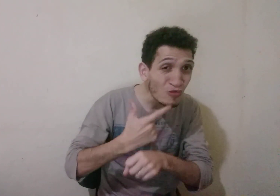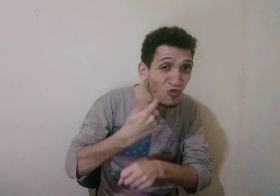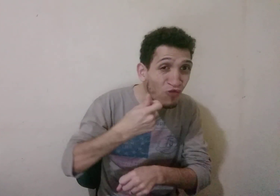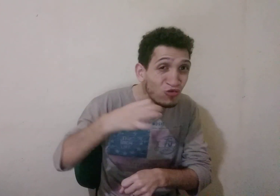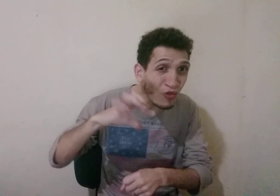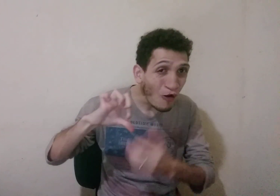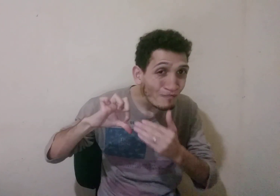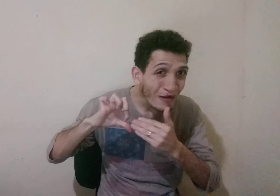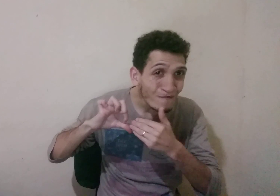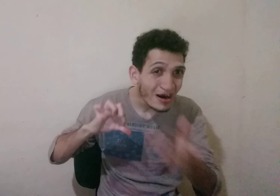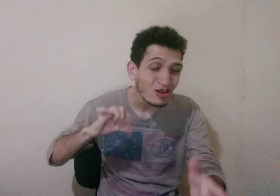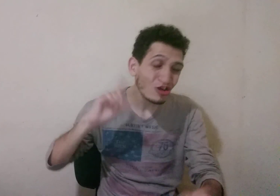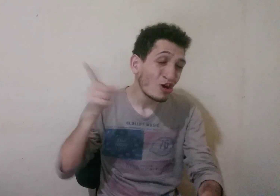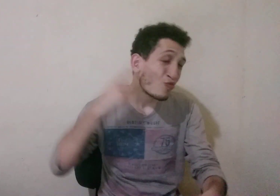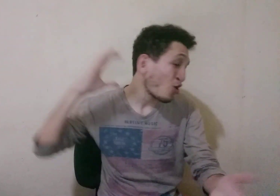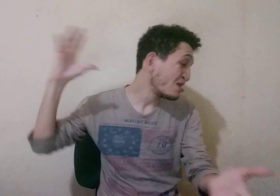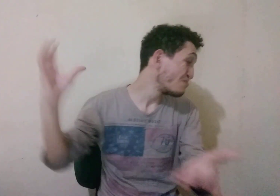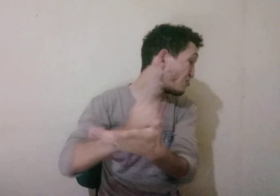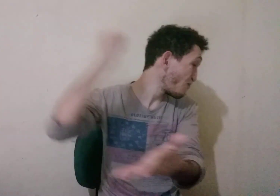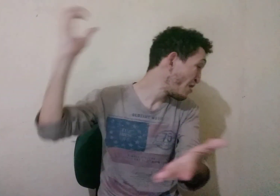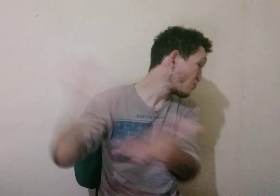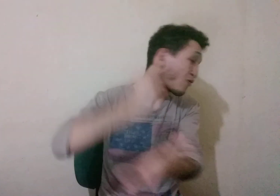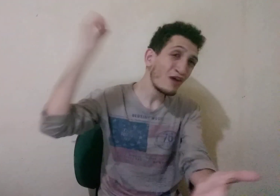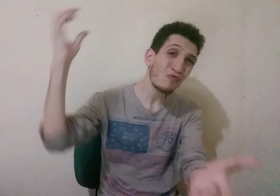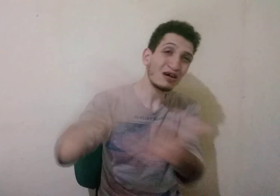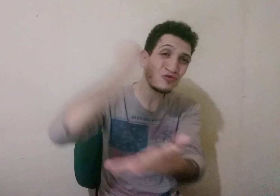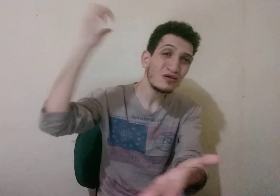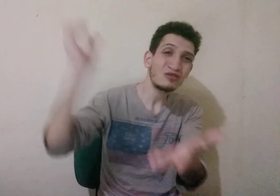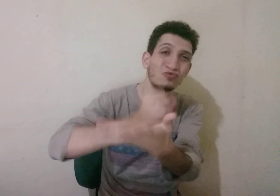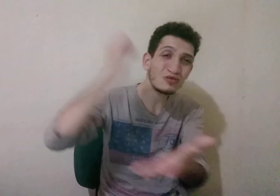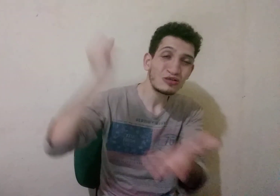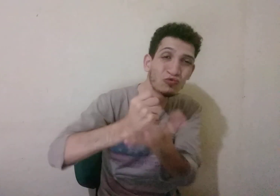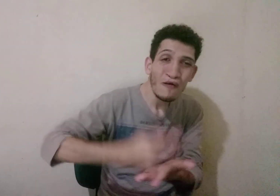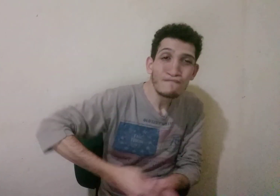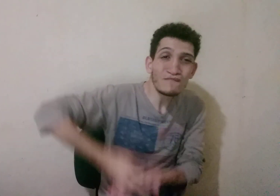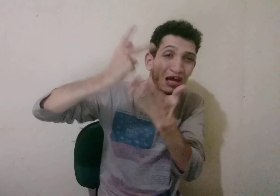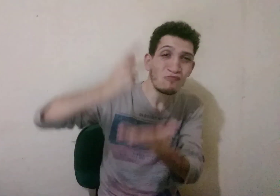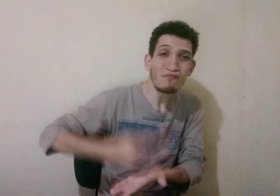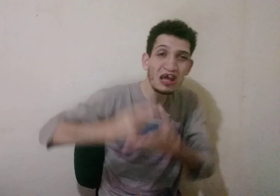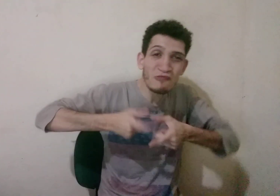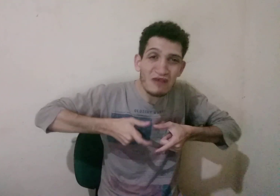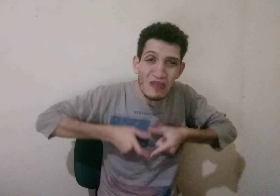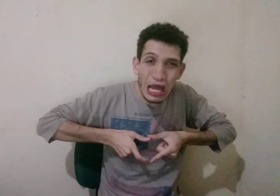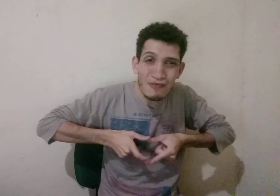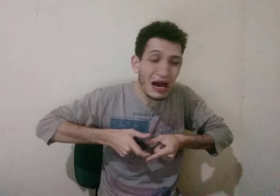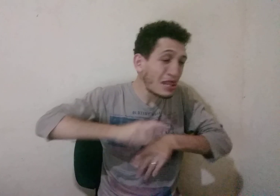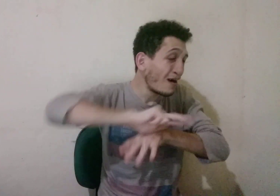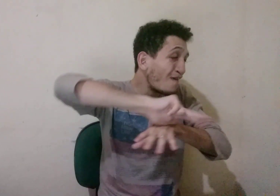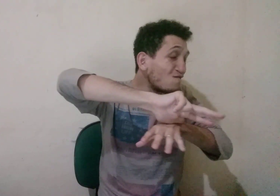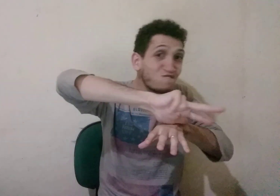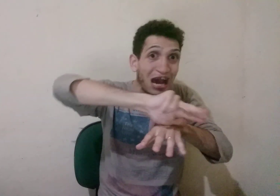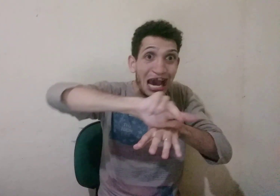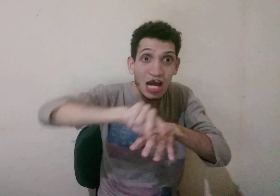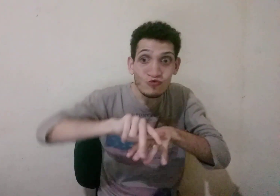ano de 2009, pra frente, nós, tropeu, tropeu, anhou, anhou, anhou, prêmio, prêmio, medalha, medalha, vários,